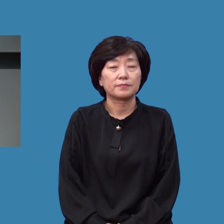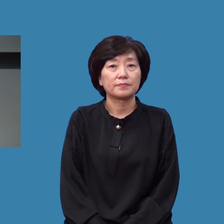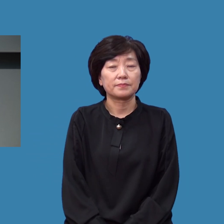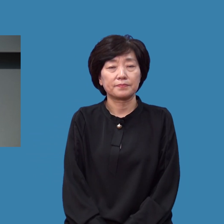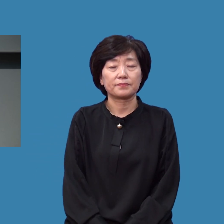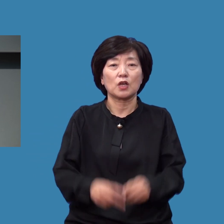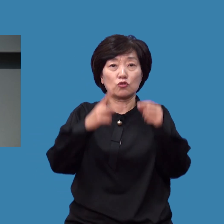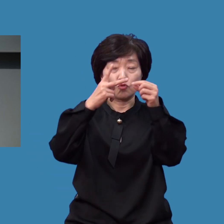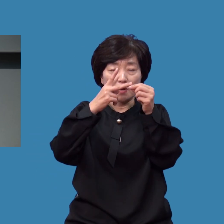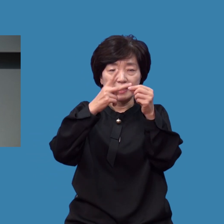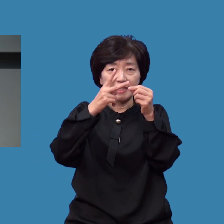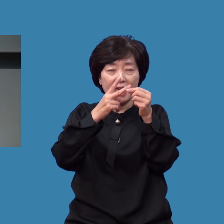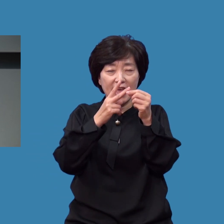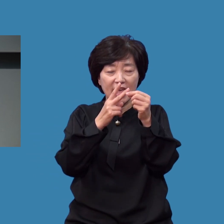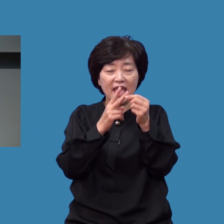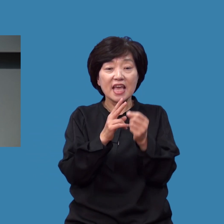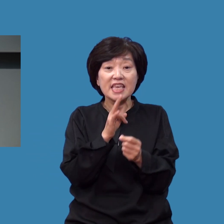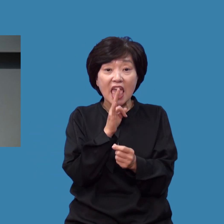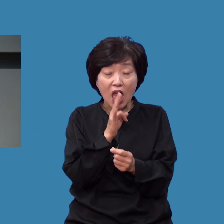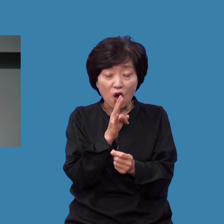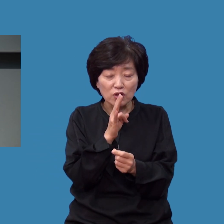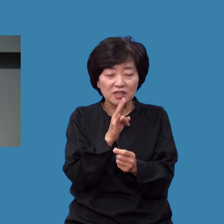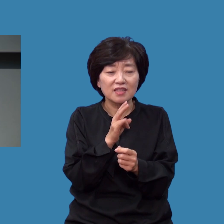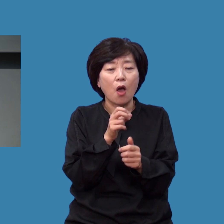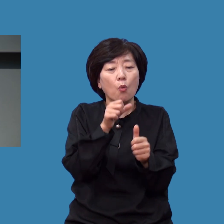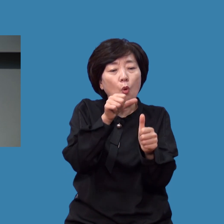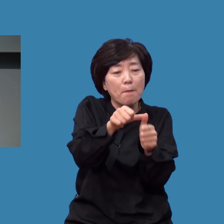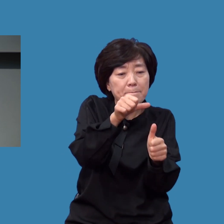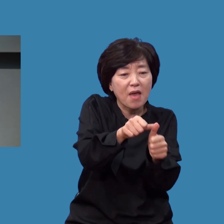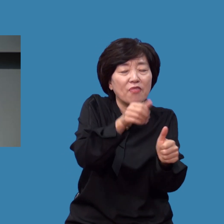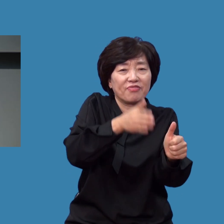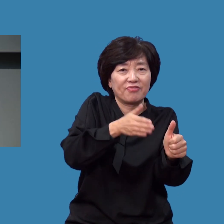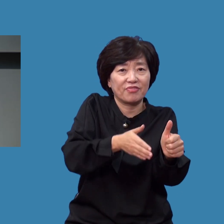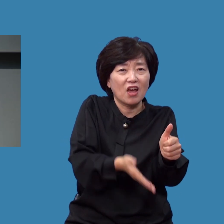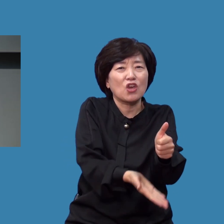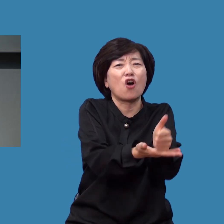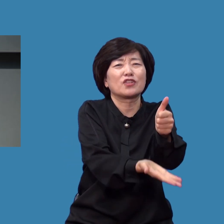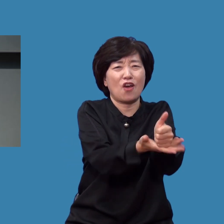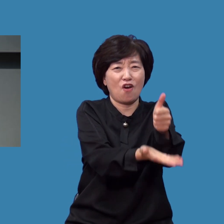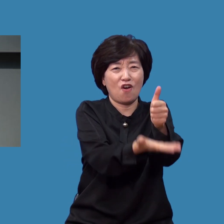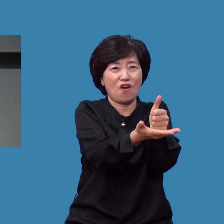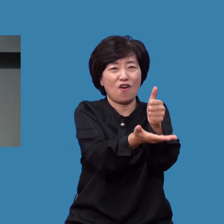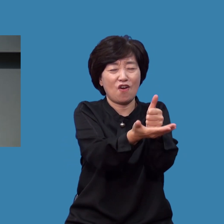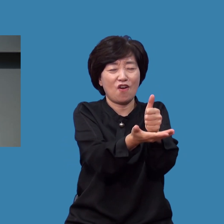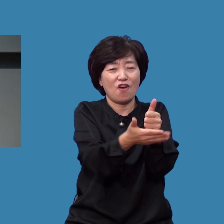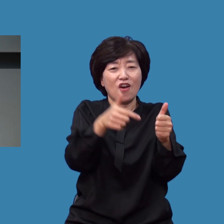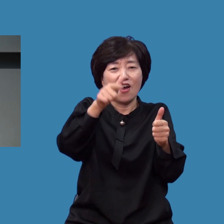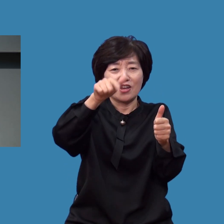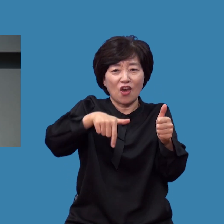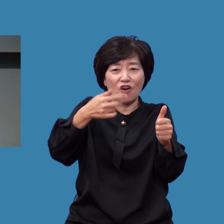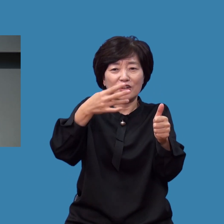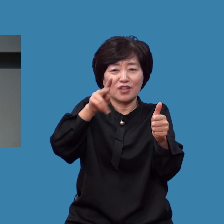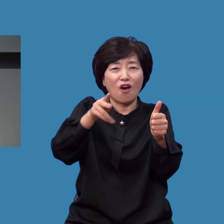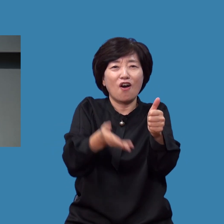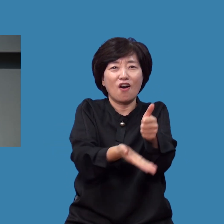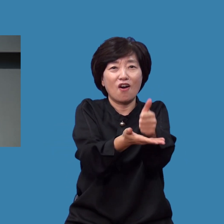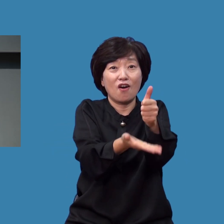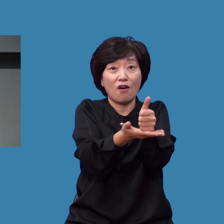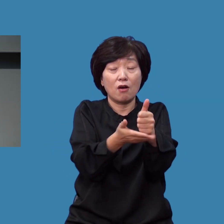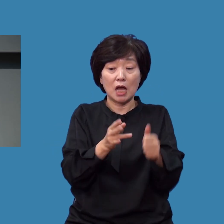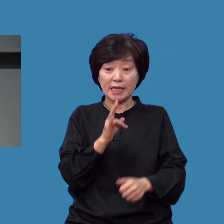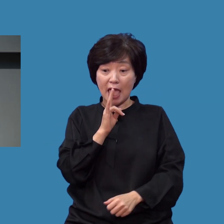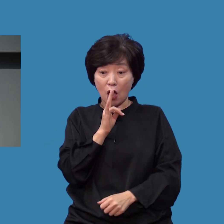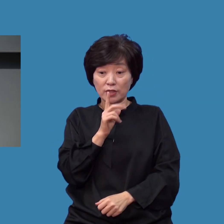자, 두 번째, 예언은 권면하는 것입니다. 이 권면이라고 하는 것은 격려라는 의미예요. encourage 하는 거, 격려하는 거예요. 그래서